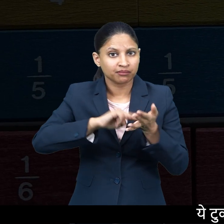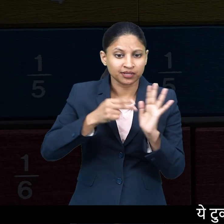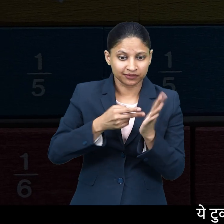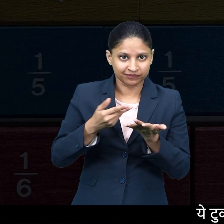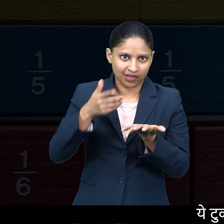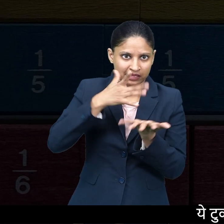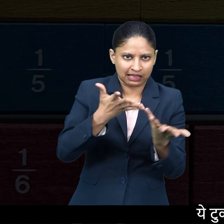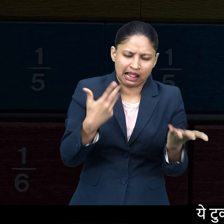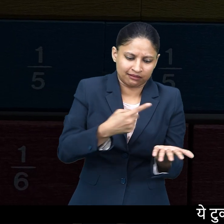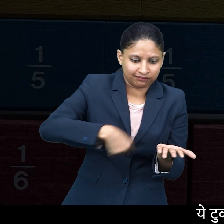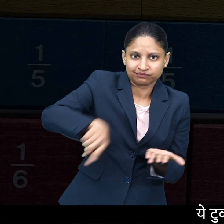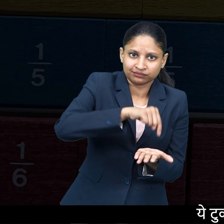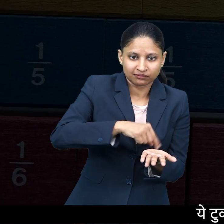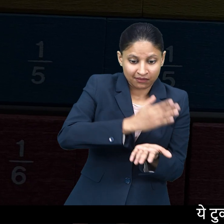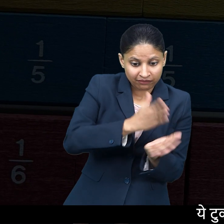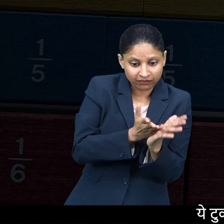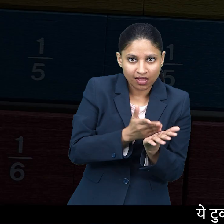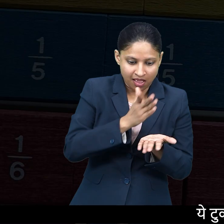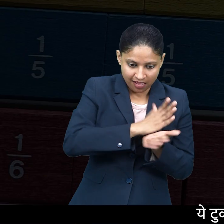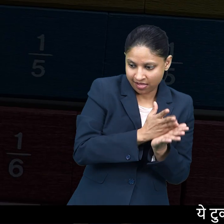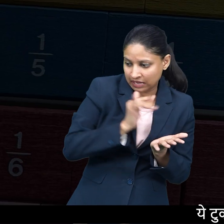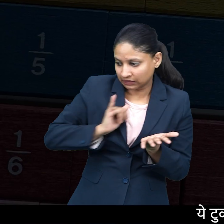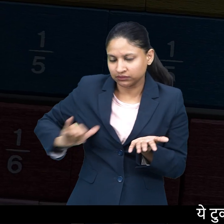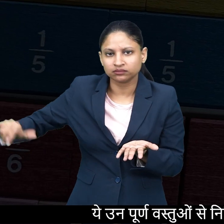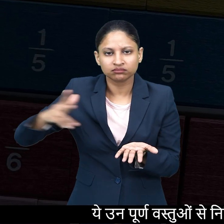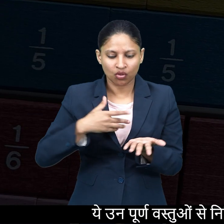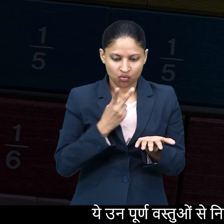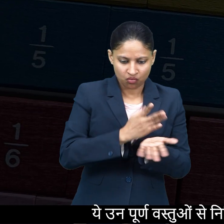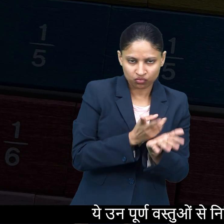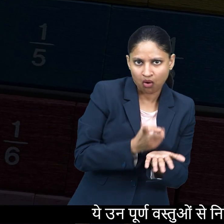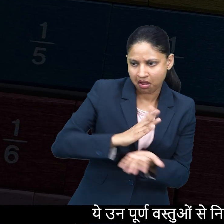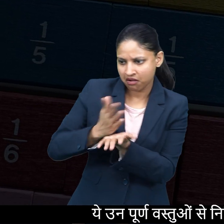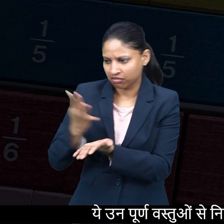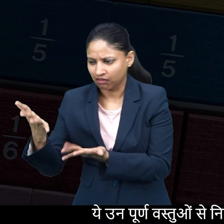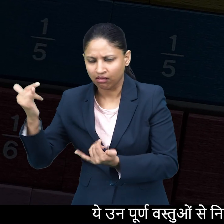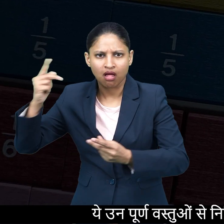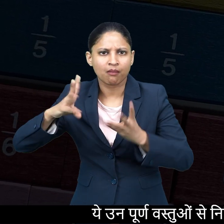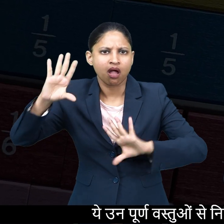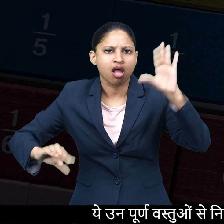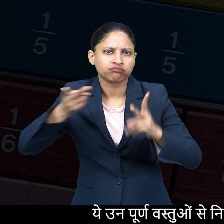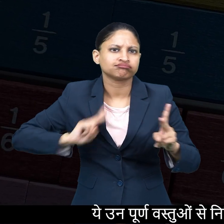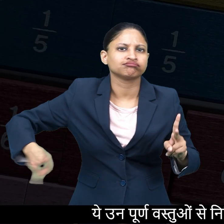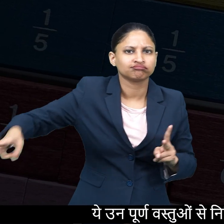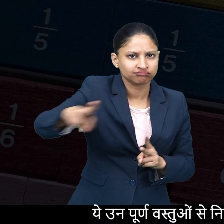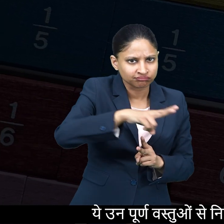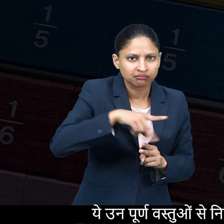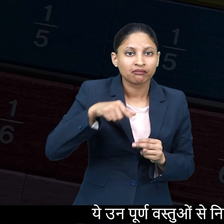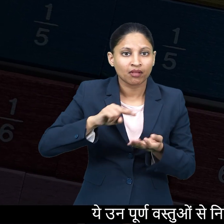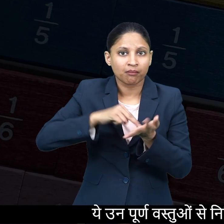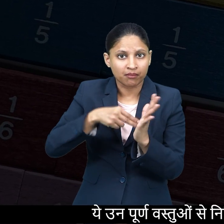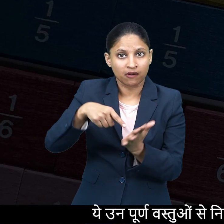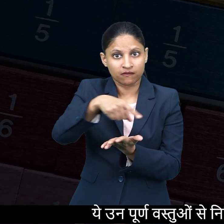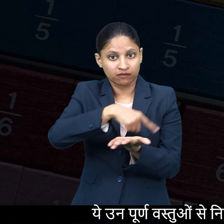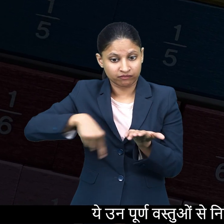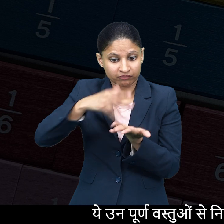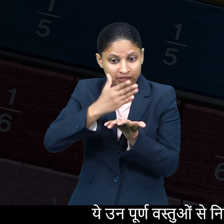ये टुकड़े एक ही आकार के नहीं हैं। ये उन पूर्ण वस्तुओं से निर्मित है जिन्हें अलग अलग